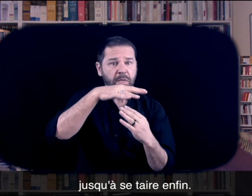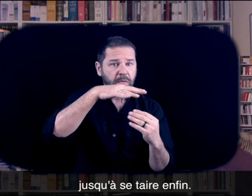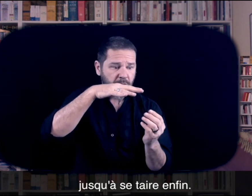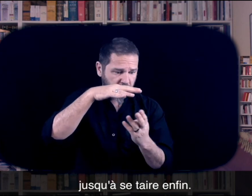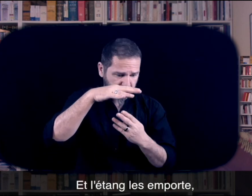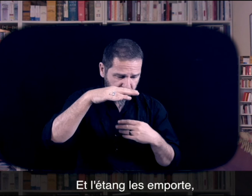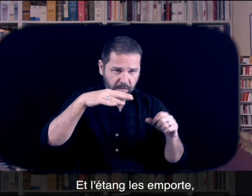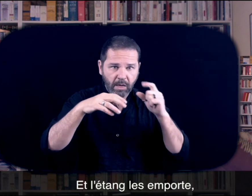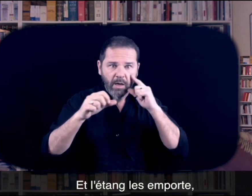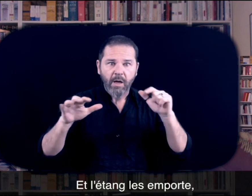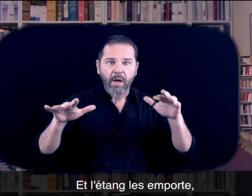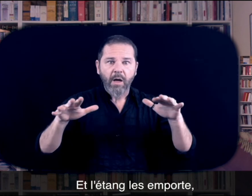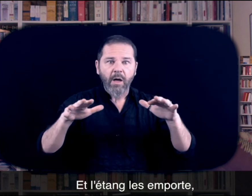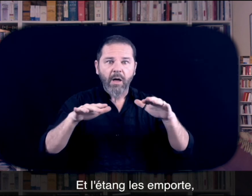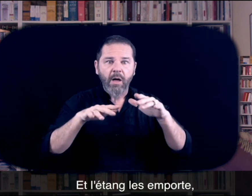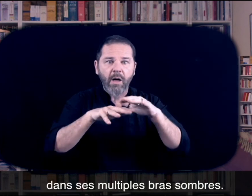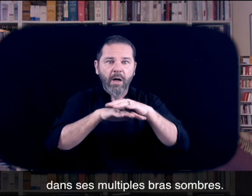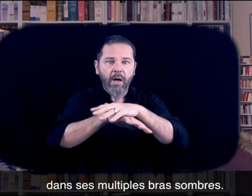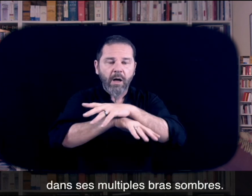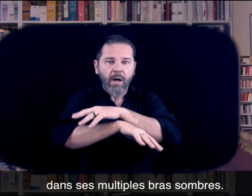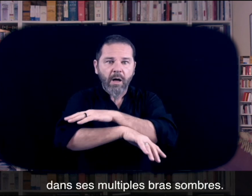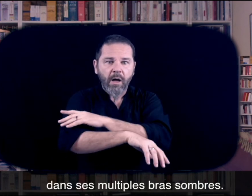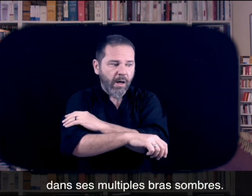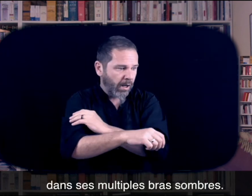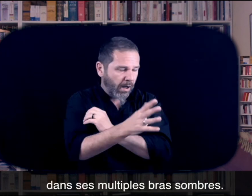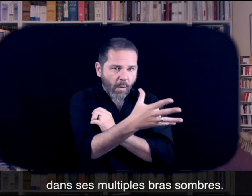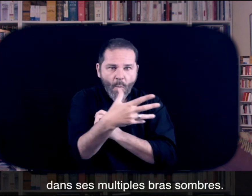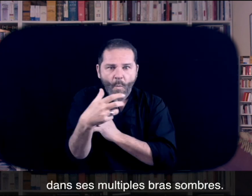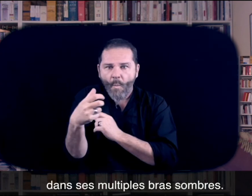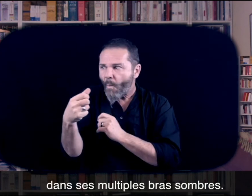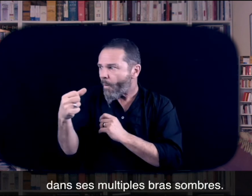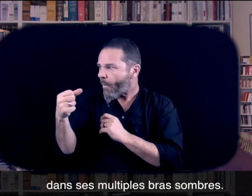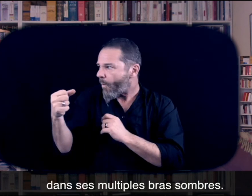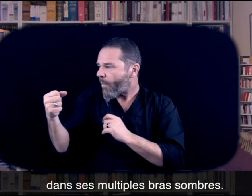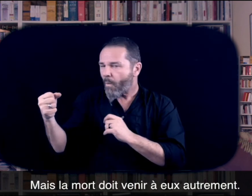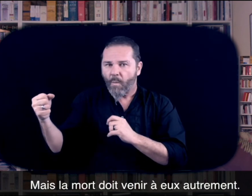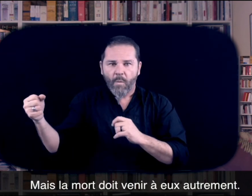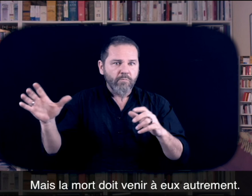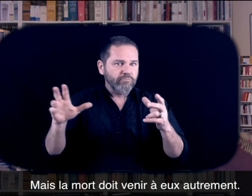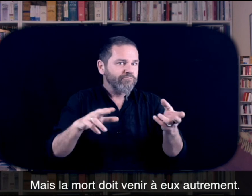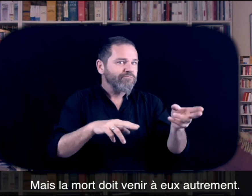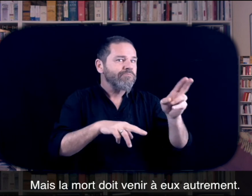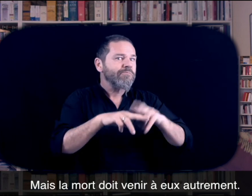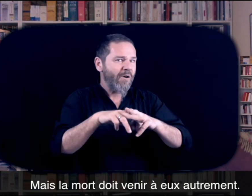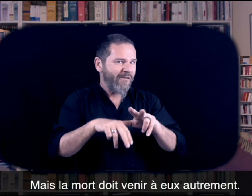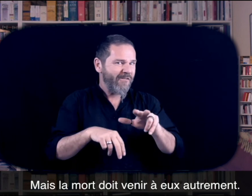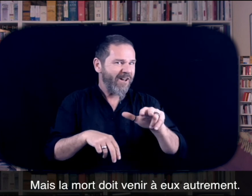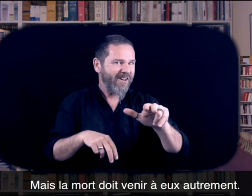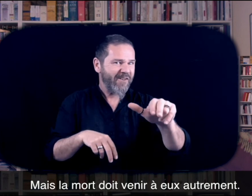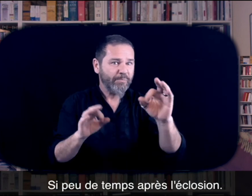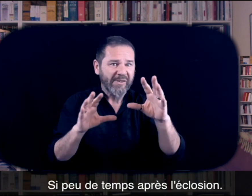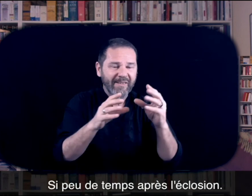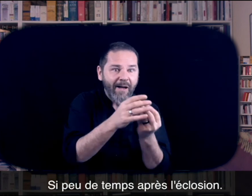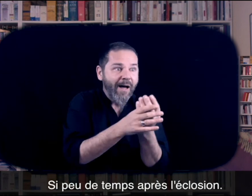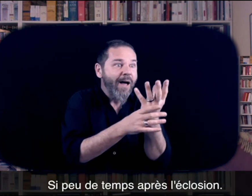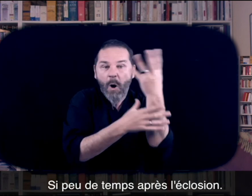enfin. Et l'étang les emporte dans ses multiples bras sombres. Mais la mort doit venir à eux autrement,